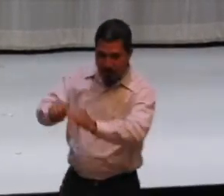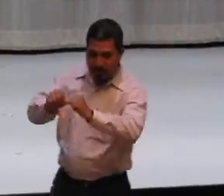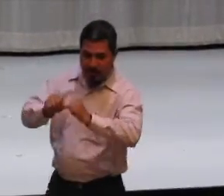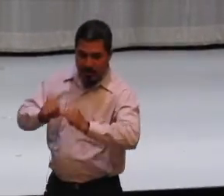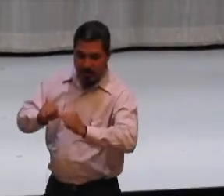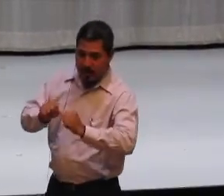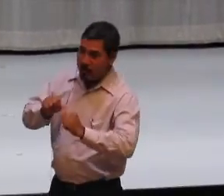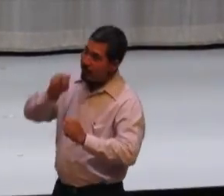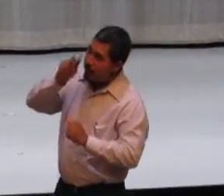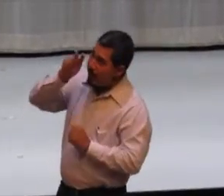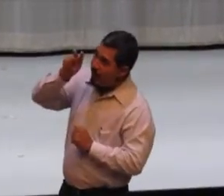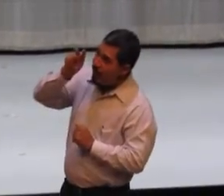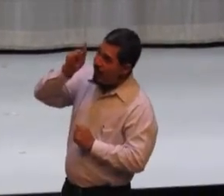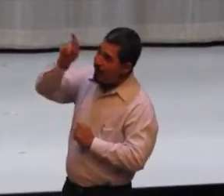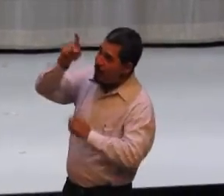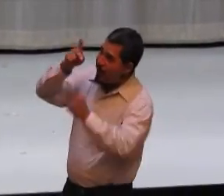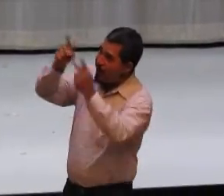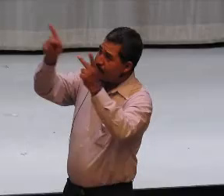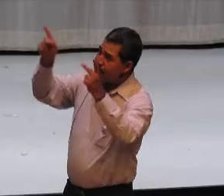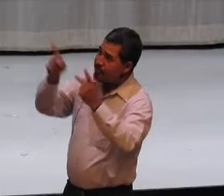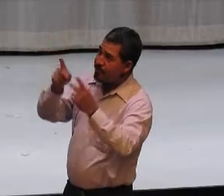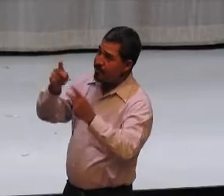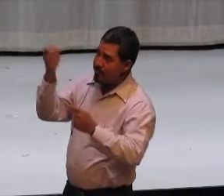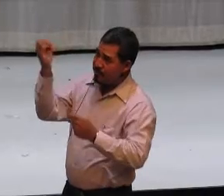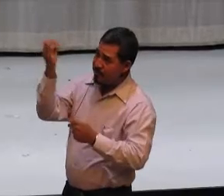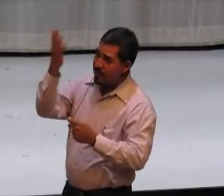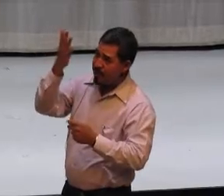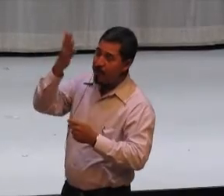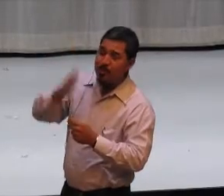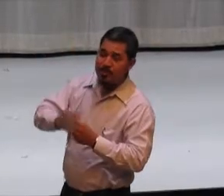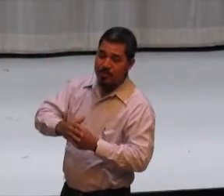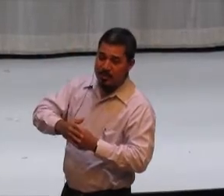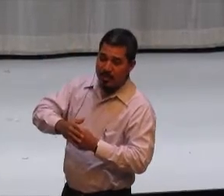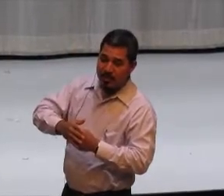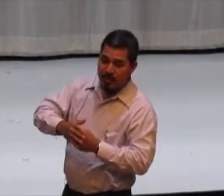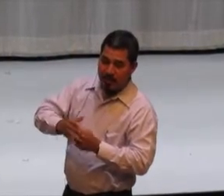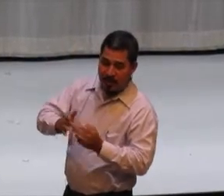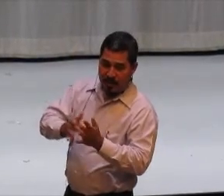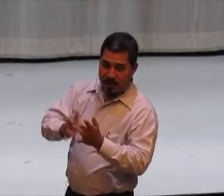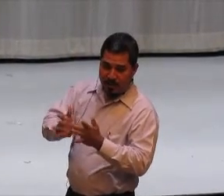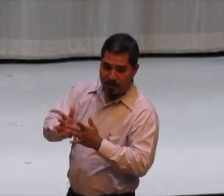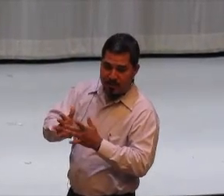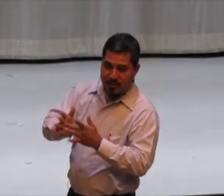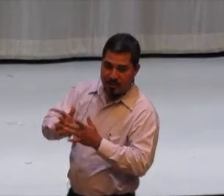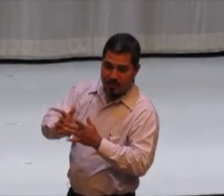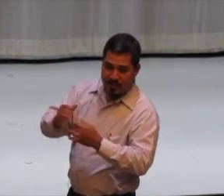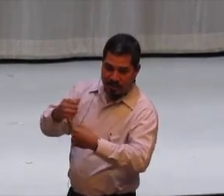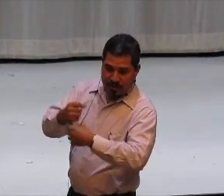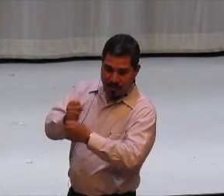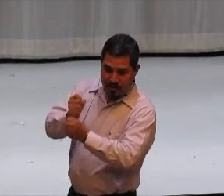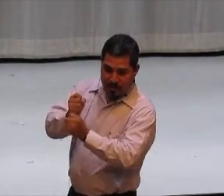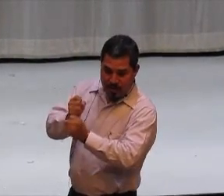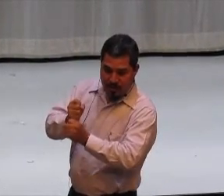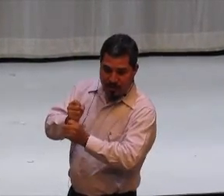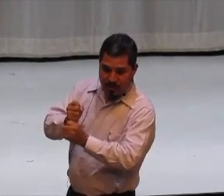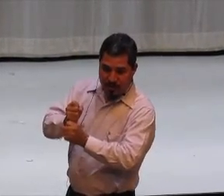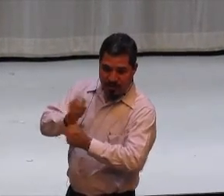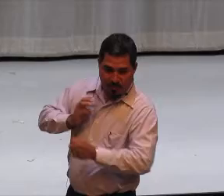continuemos viendo qué lugar hermoso que Jesús está preparando